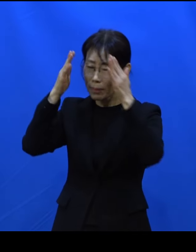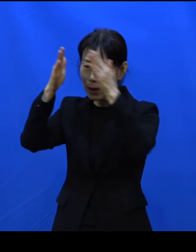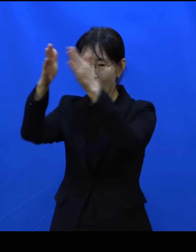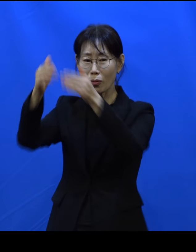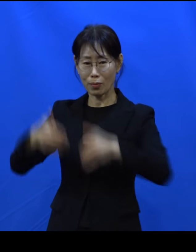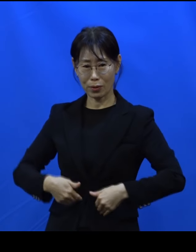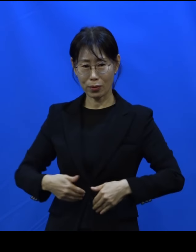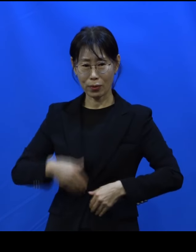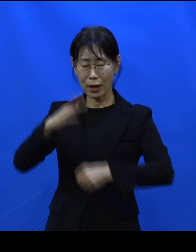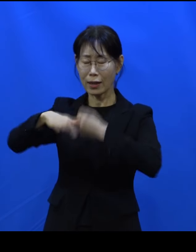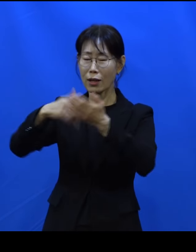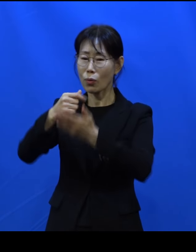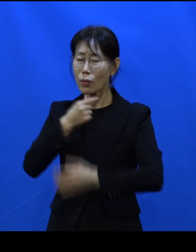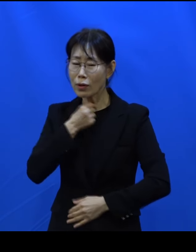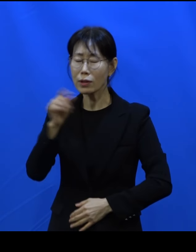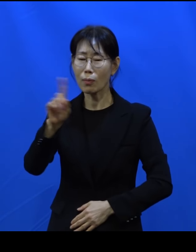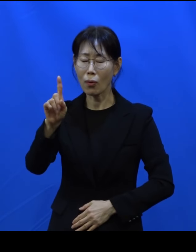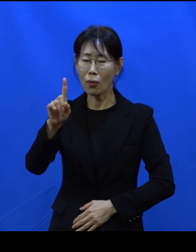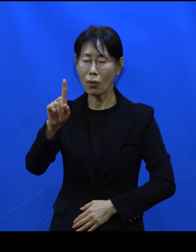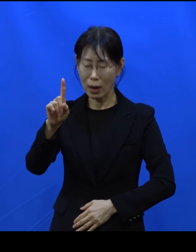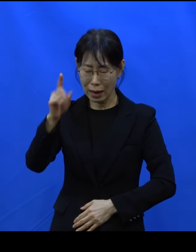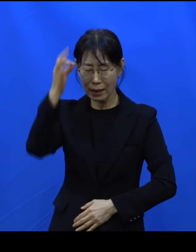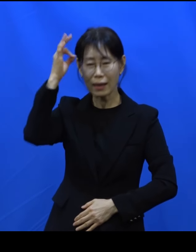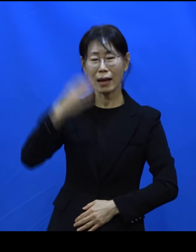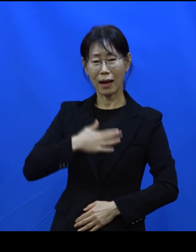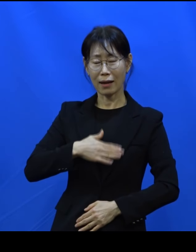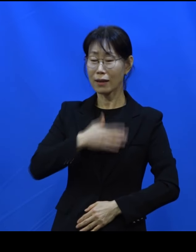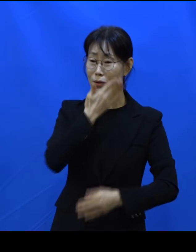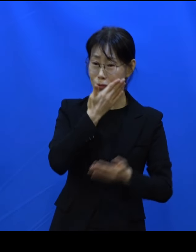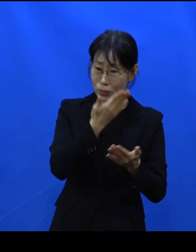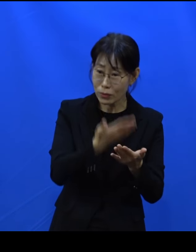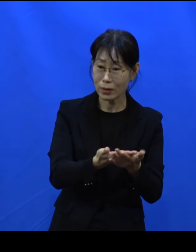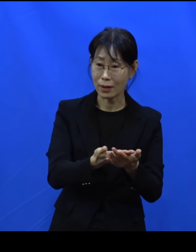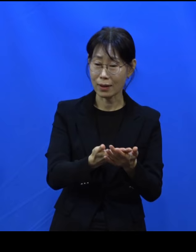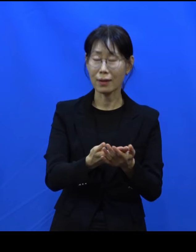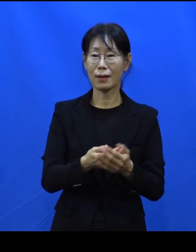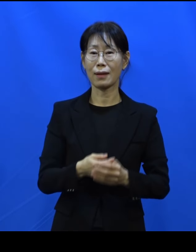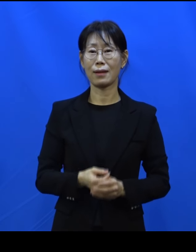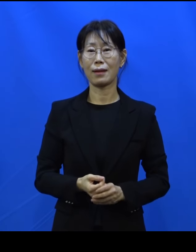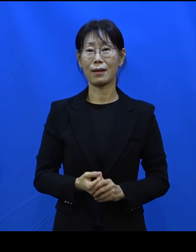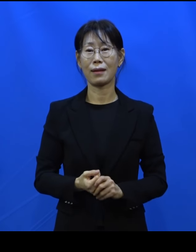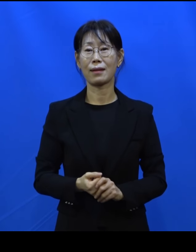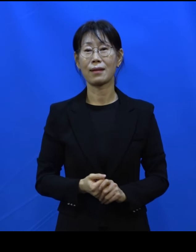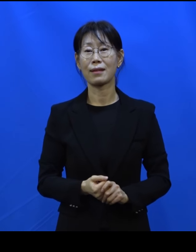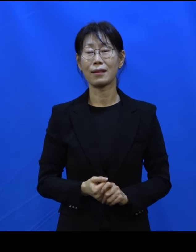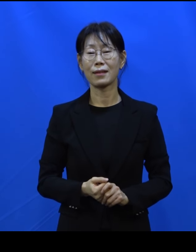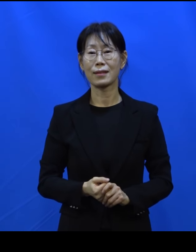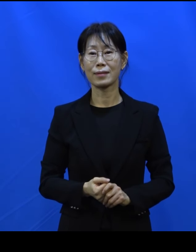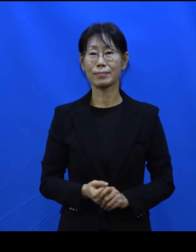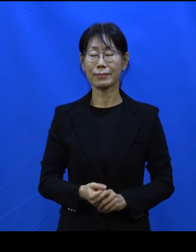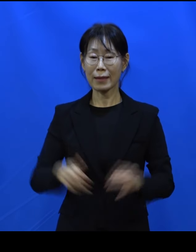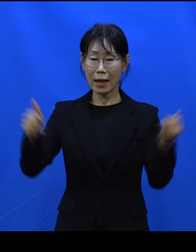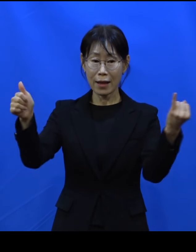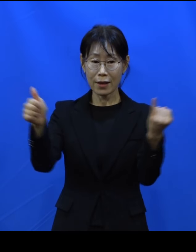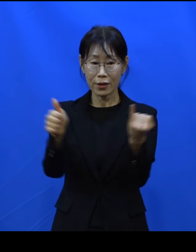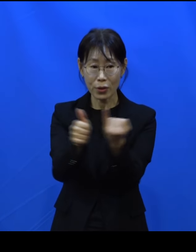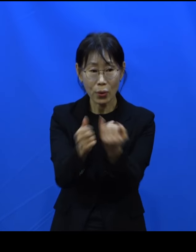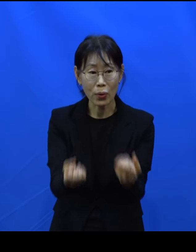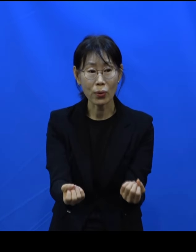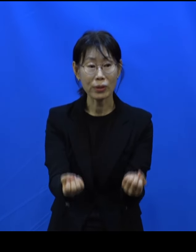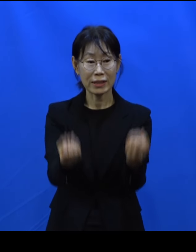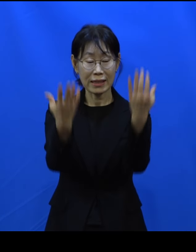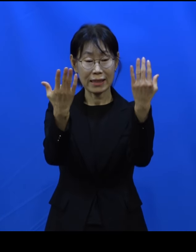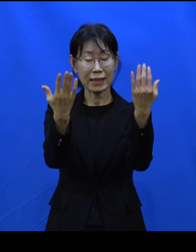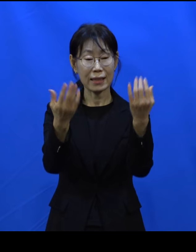여러분, 신랑과 신부의 시선이 그리스도를 향할 때 그 사랑은 견고한 겁니다. 결혼식 자체가 목적이